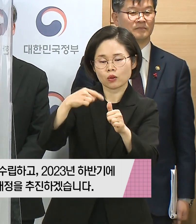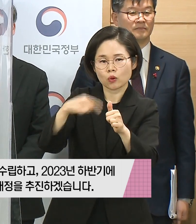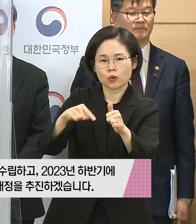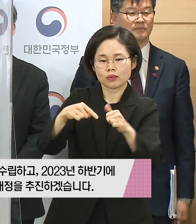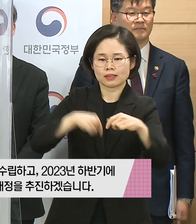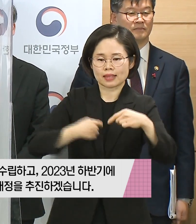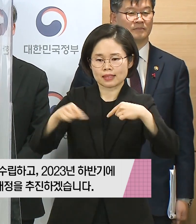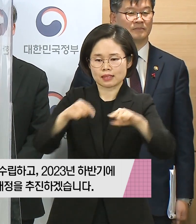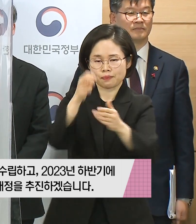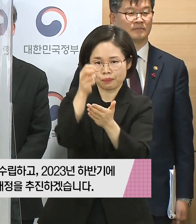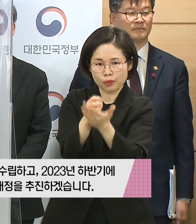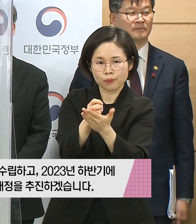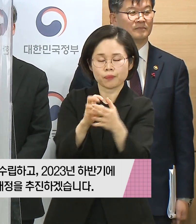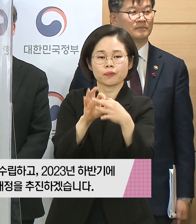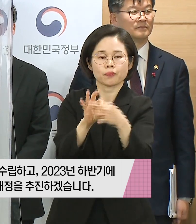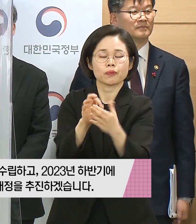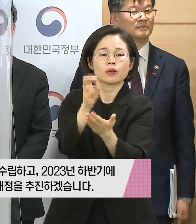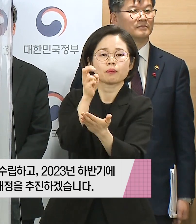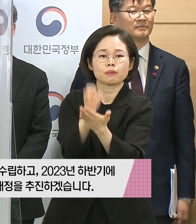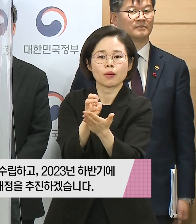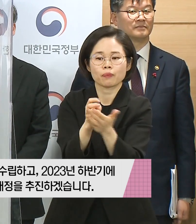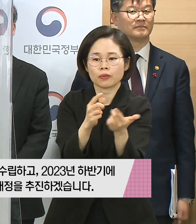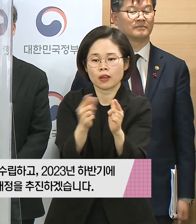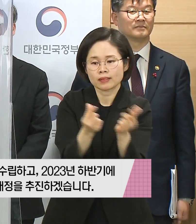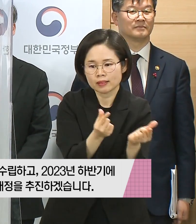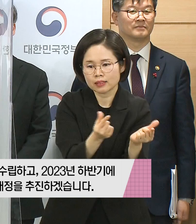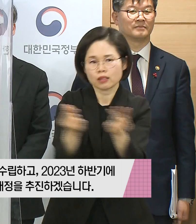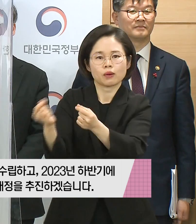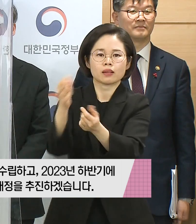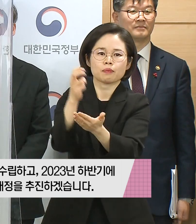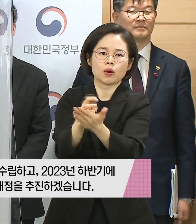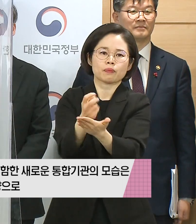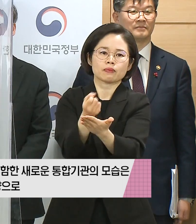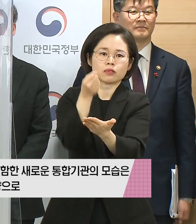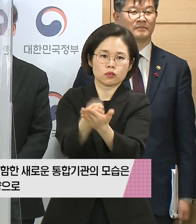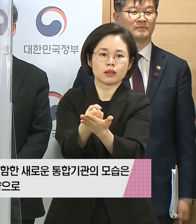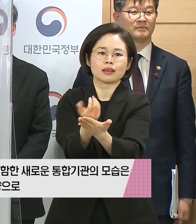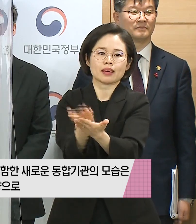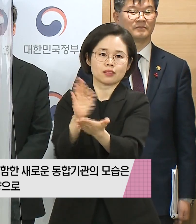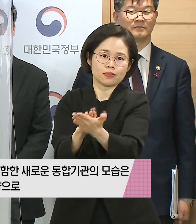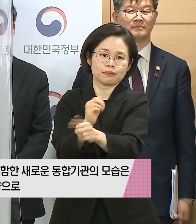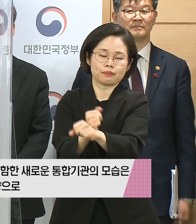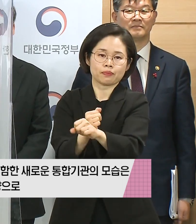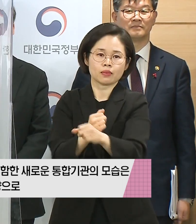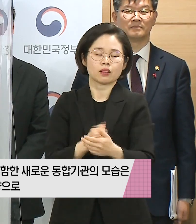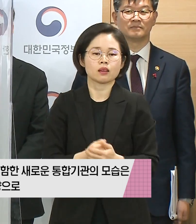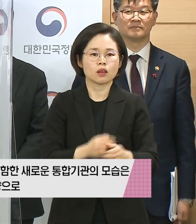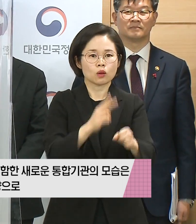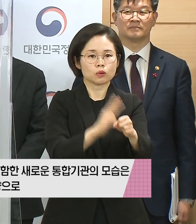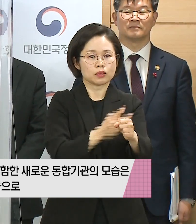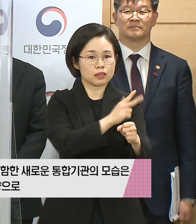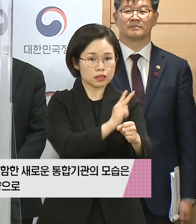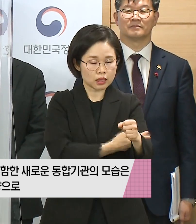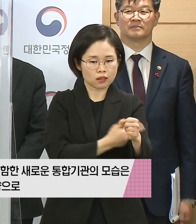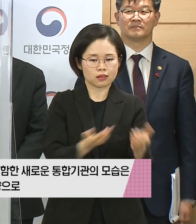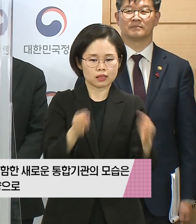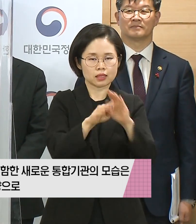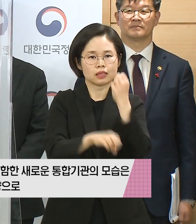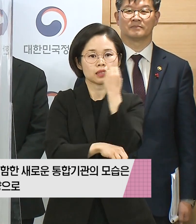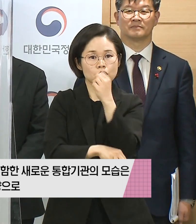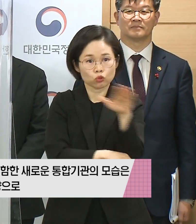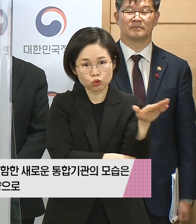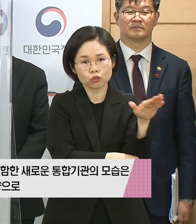등 관계 법령의 일괄 재개정을 추진하겠습니다. 또한 교사 자격 및 시설 기준 개선